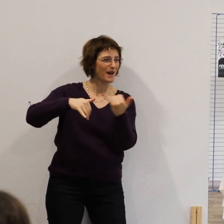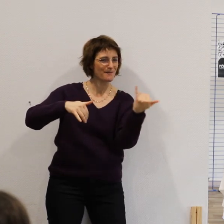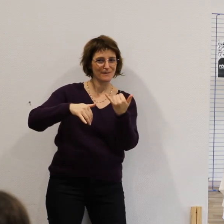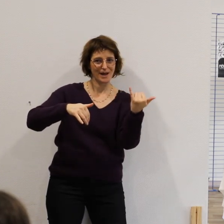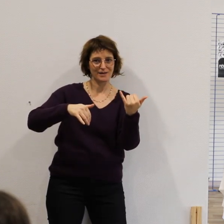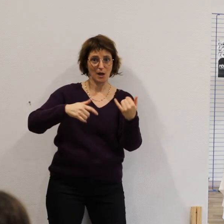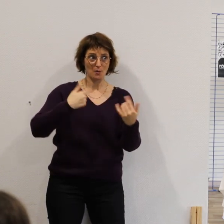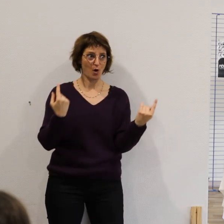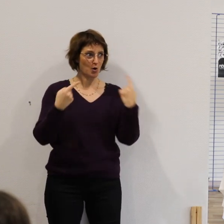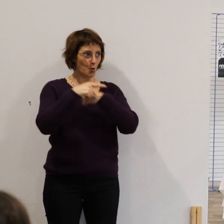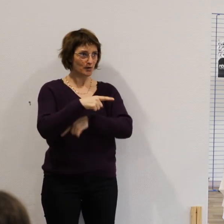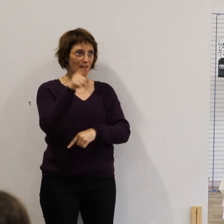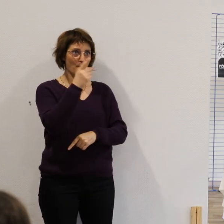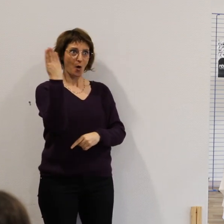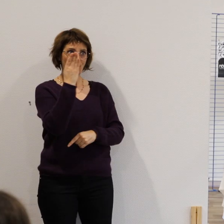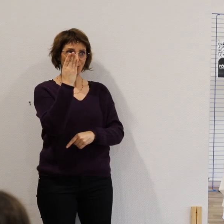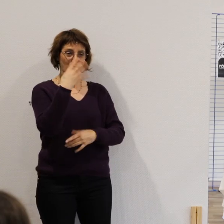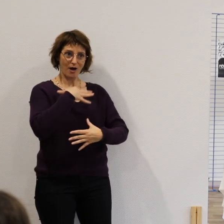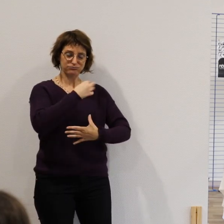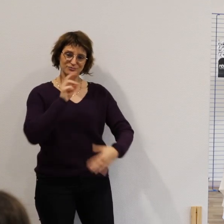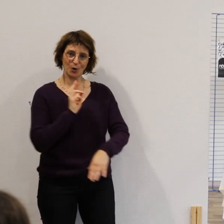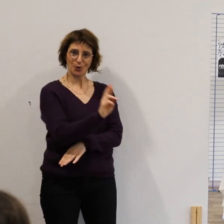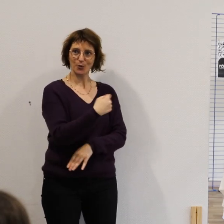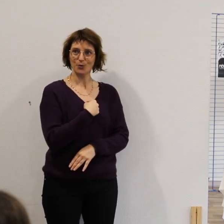n'étais plus maudit, j'étais béni.